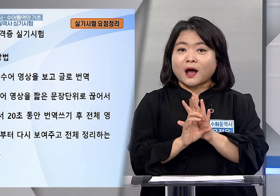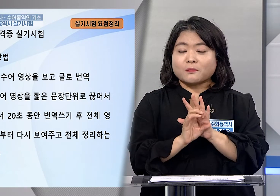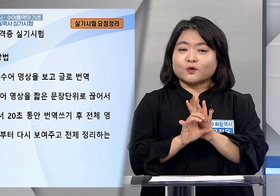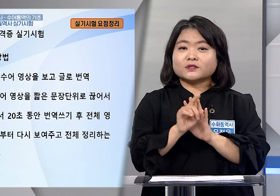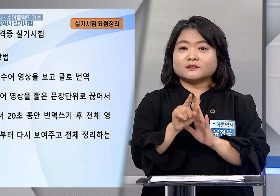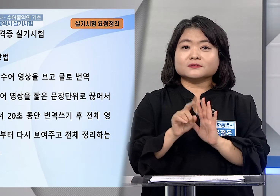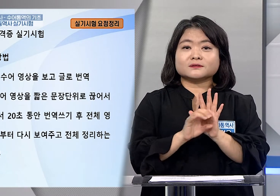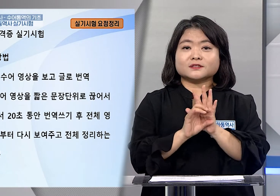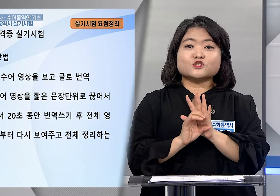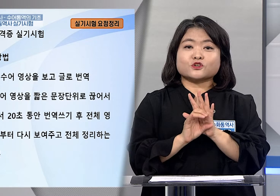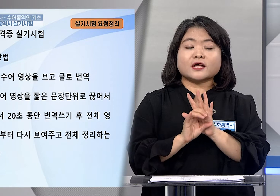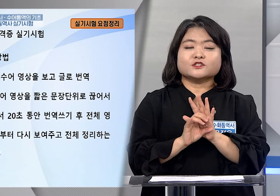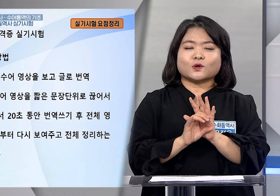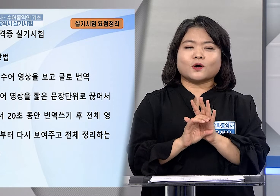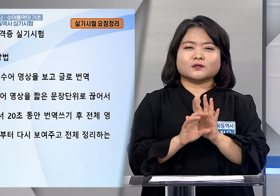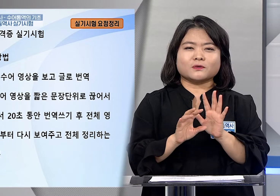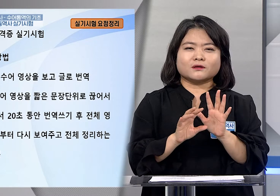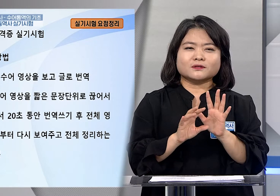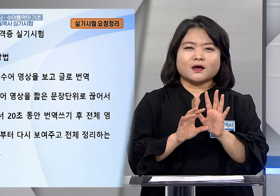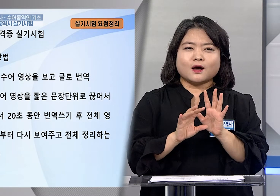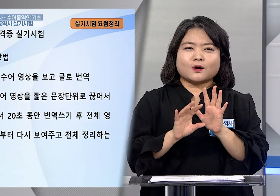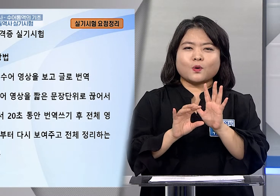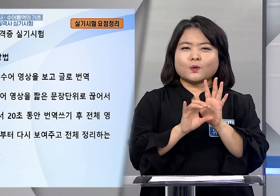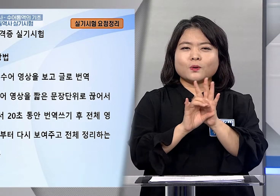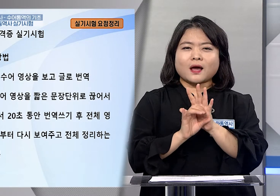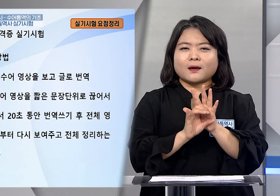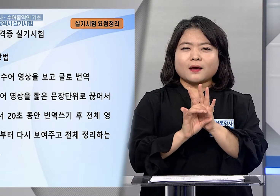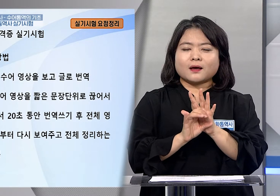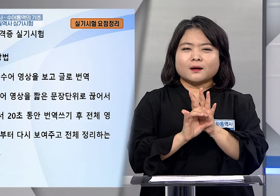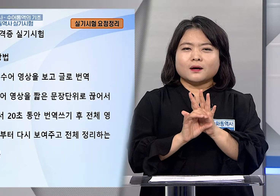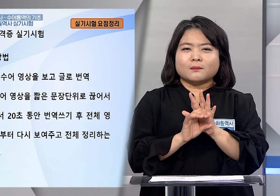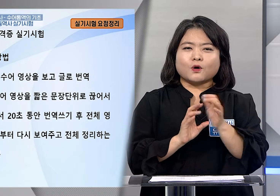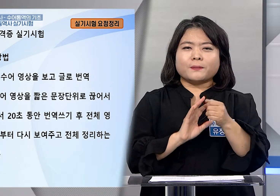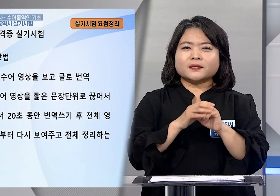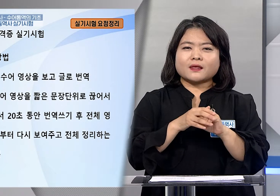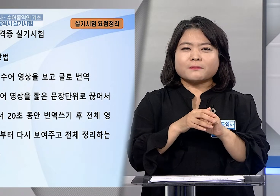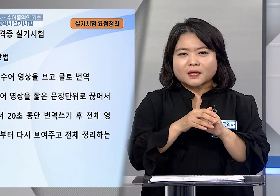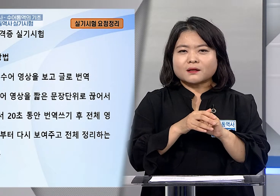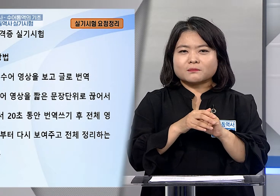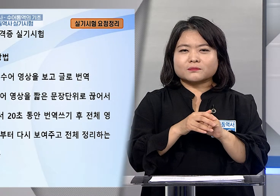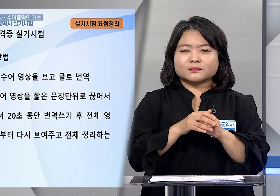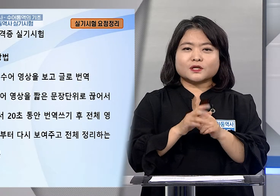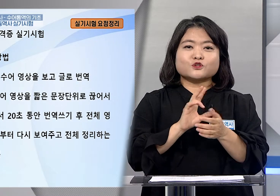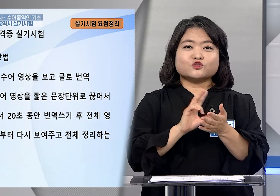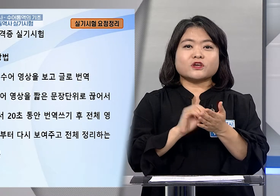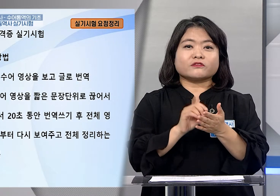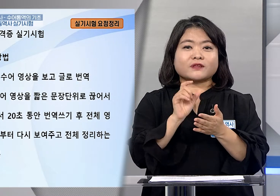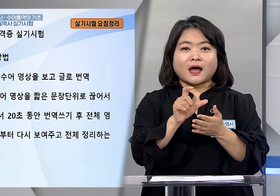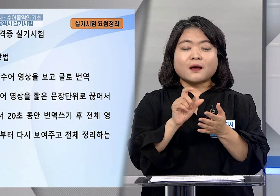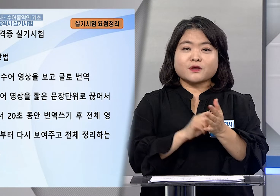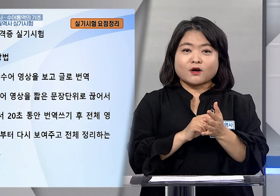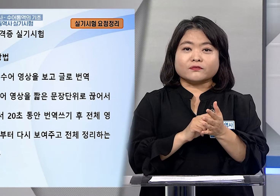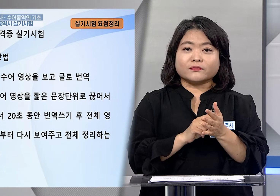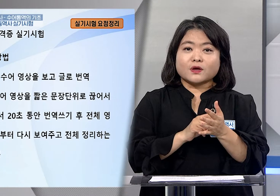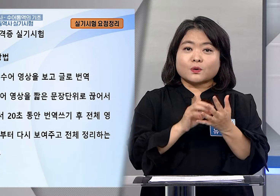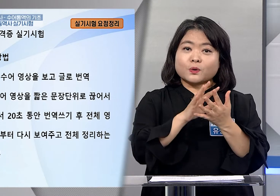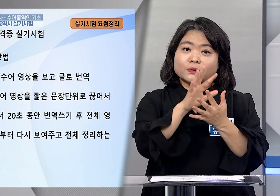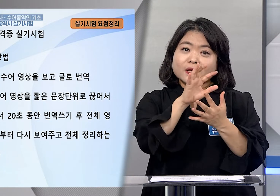뭐 이런 이슈가 있죠. 그러면 코로나 뭐 팬데믹 이게 주제였다 하면 코로나에